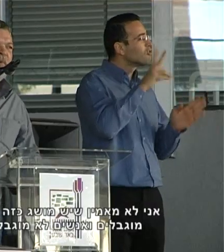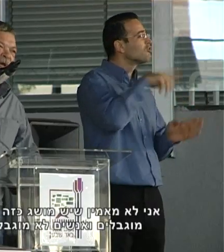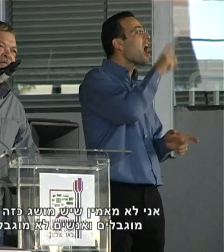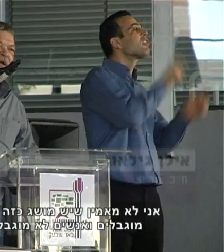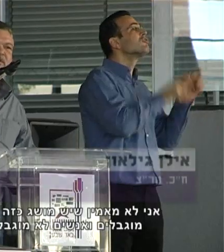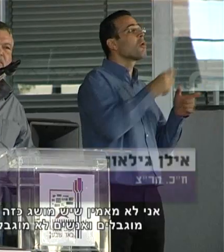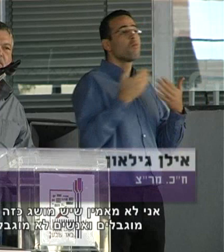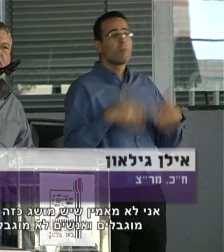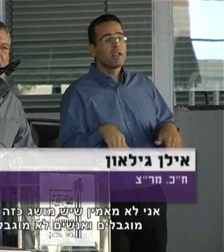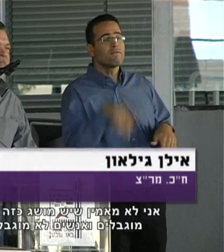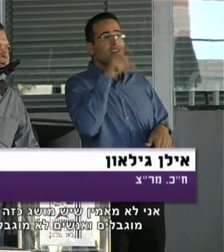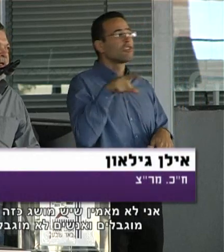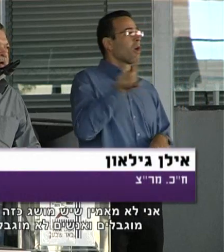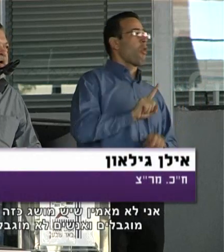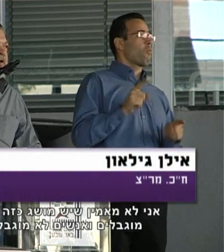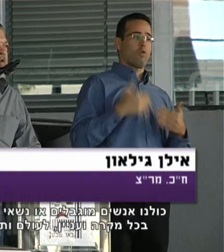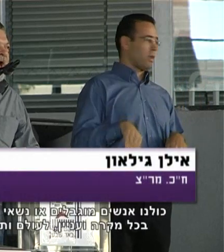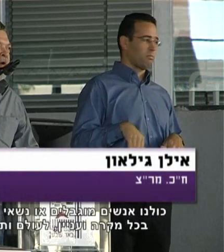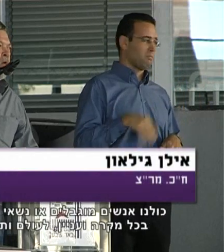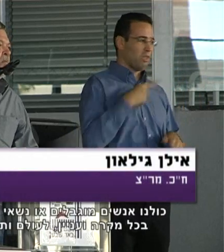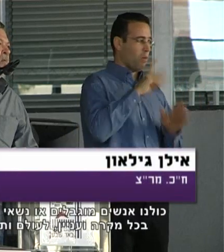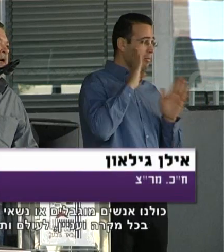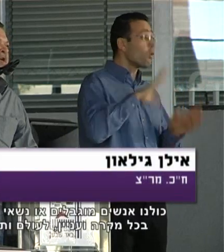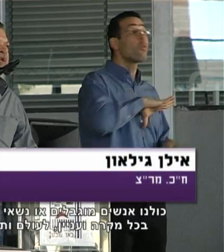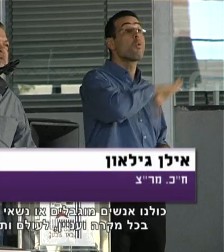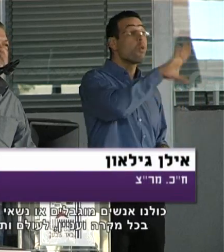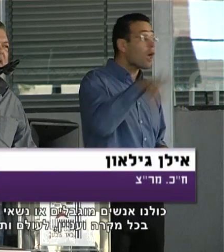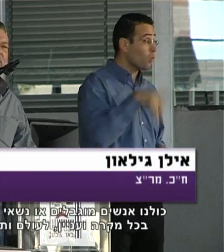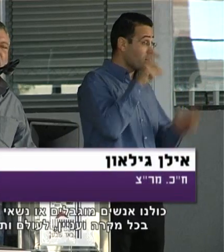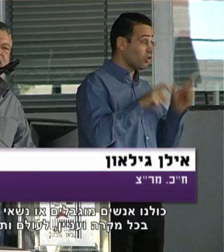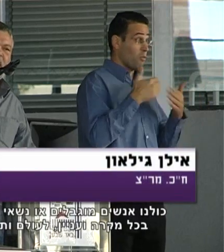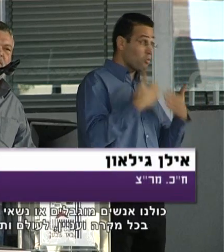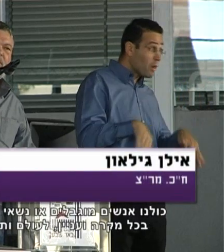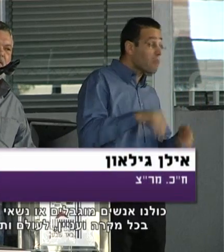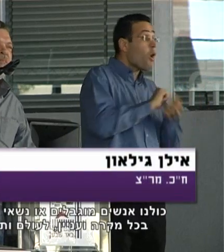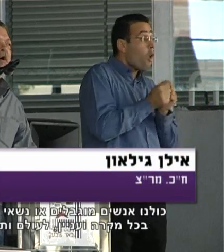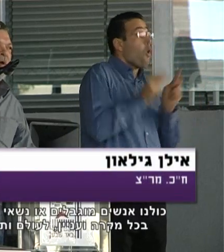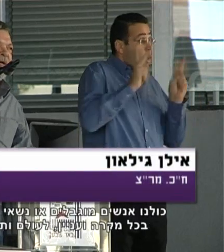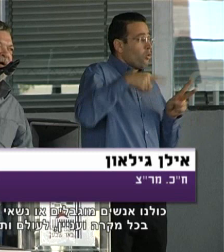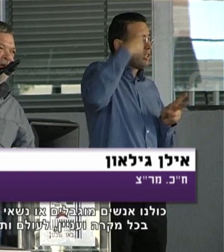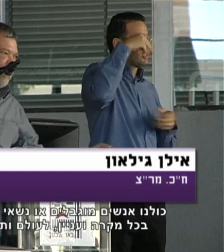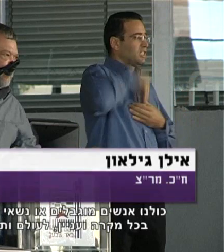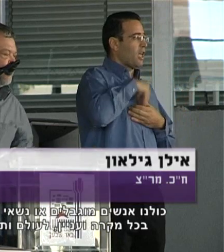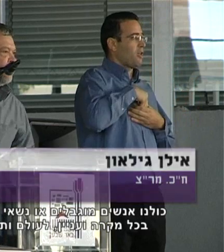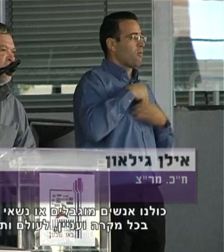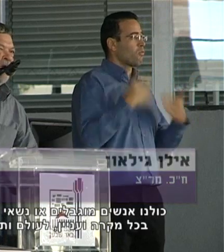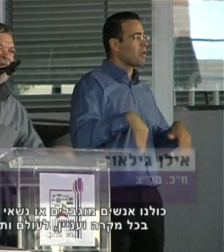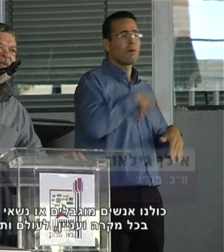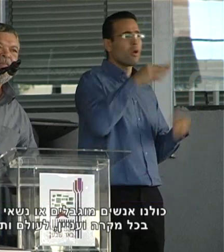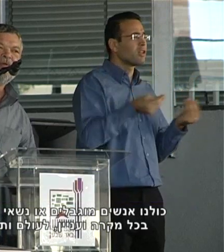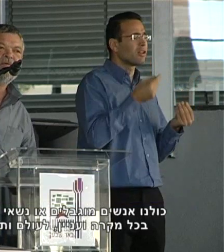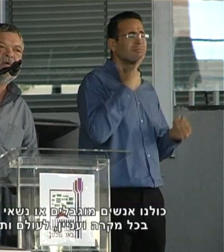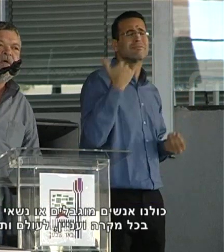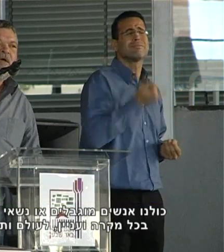אנשים מוגבלים ואנשים לא מוגבלים. כולנו אנשים מוגבלים או נשאי מוגבלות בכל מקרה ועניין,